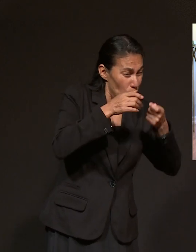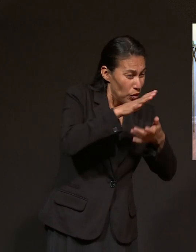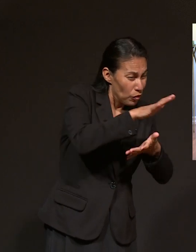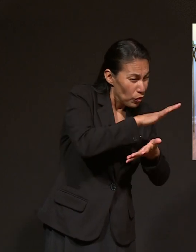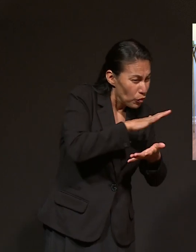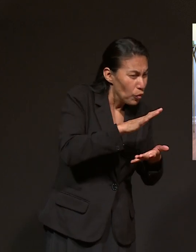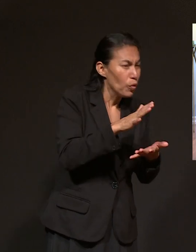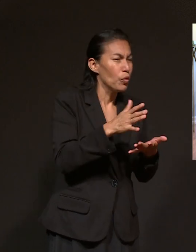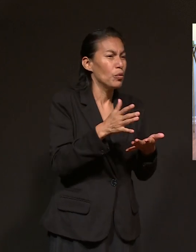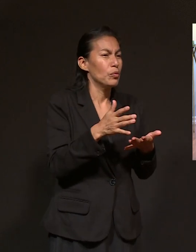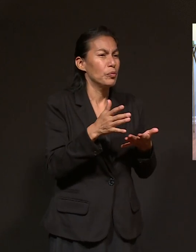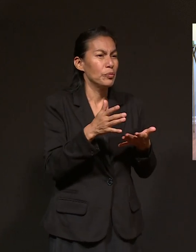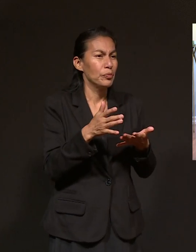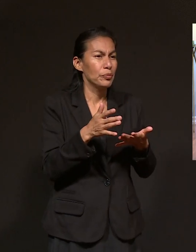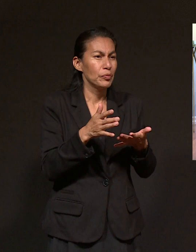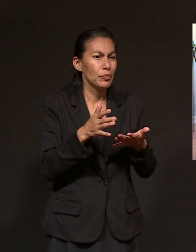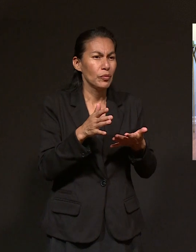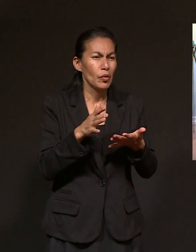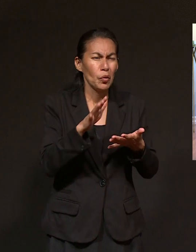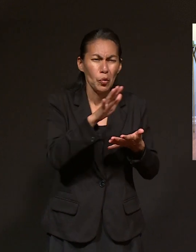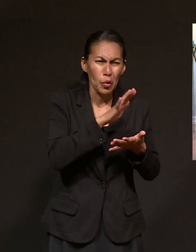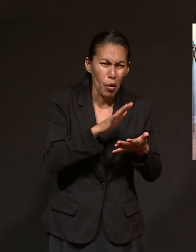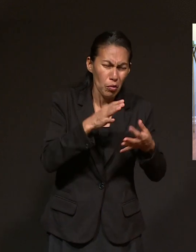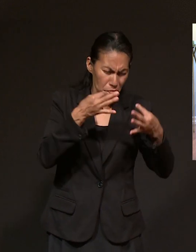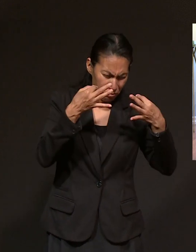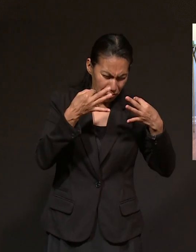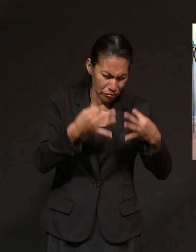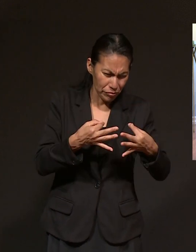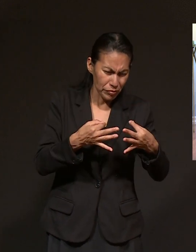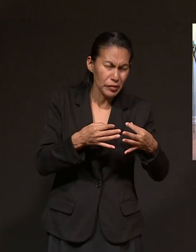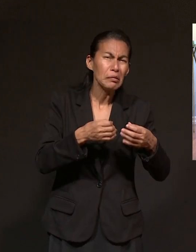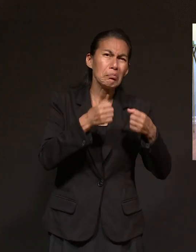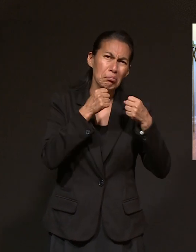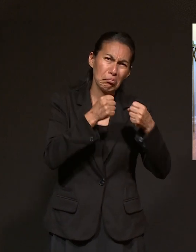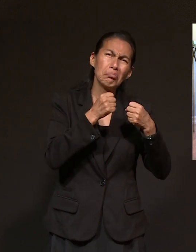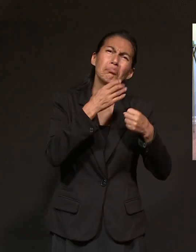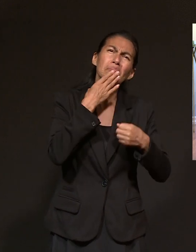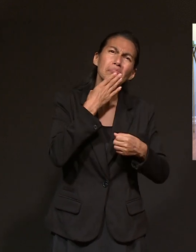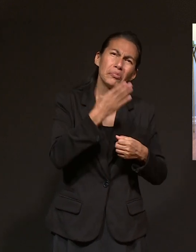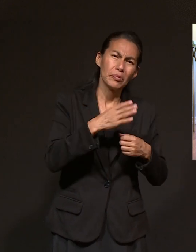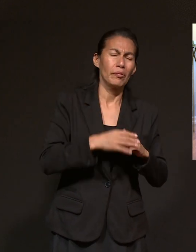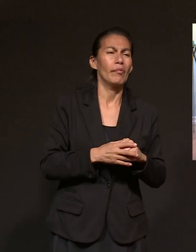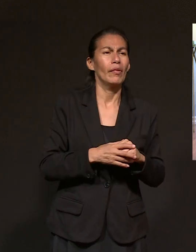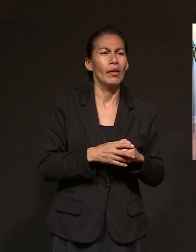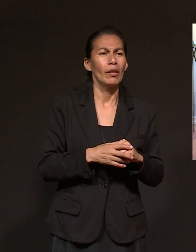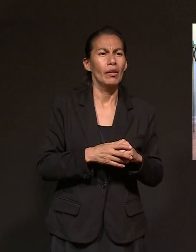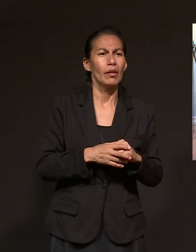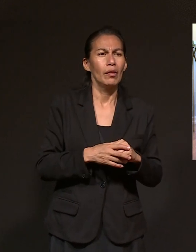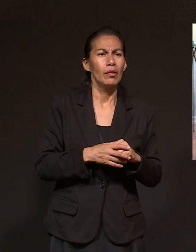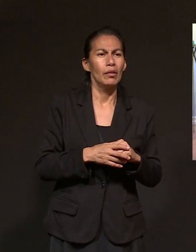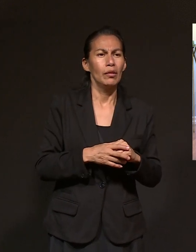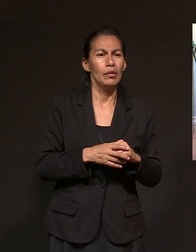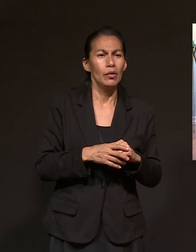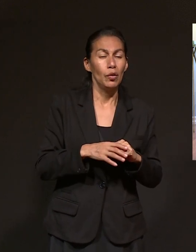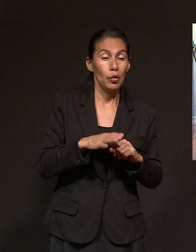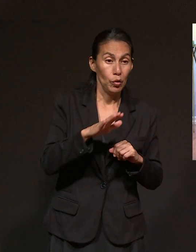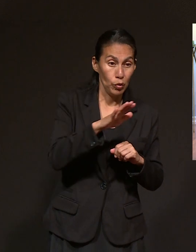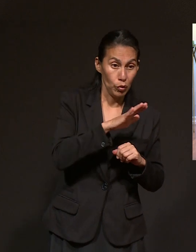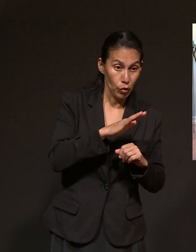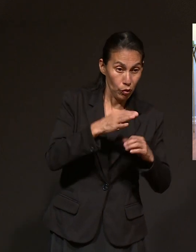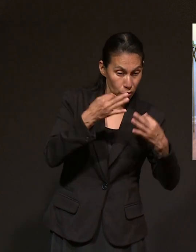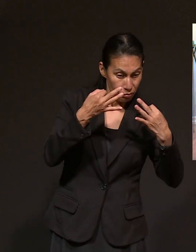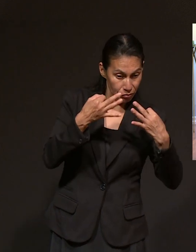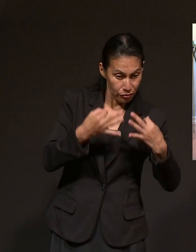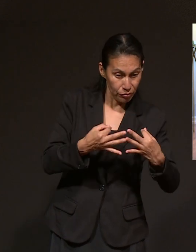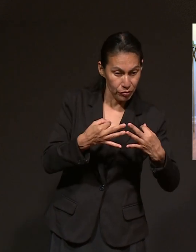control, Él está al control, todo está seguro, está garantizado. Los